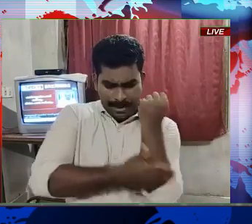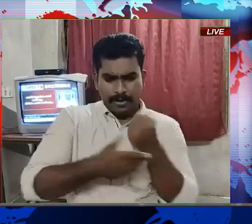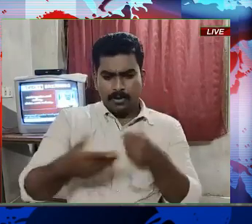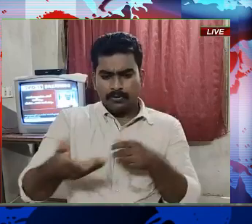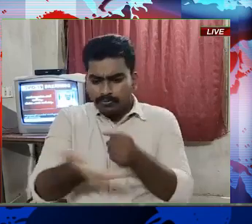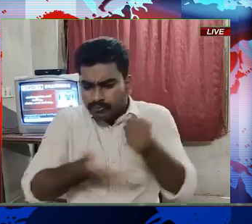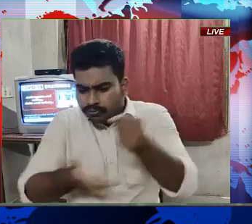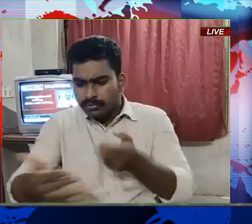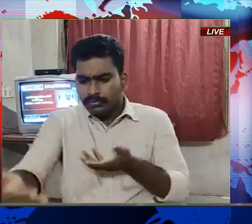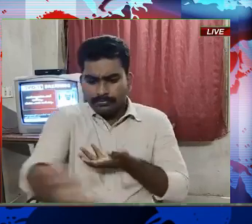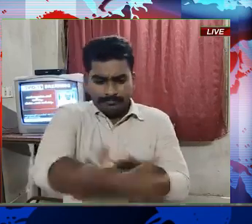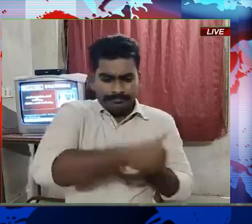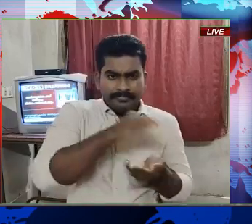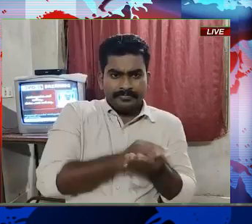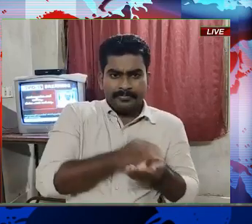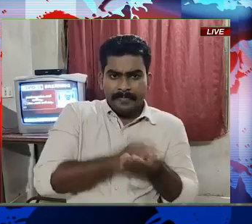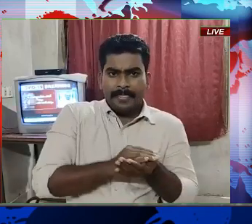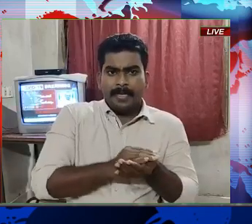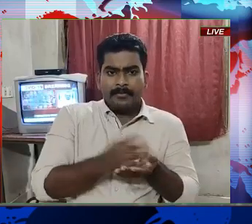ഇന്ത്യ ഗവൺമെൻറ്റും